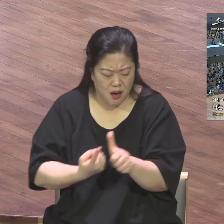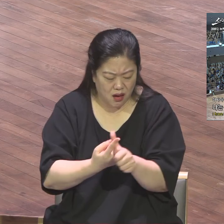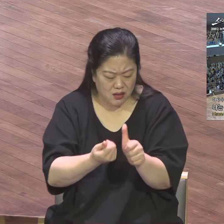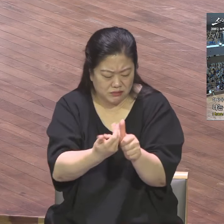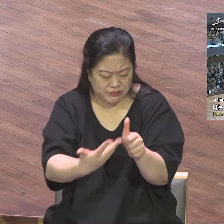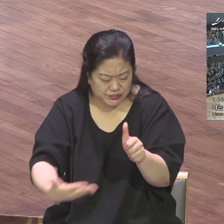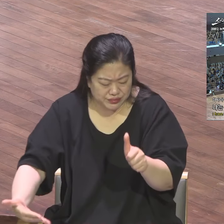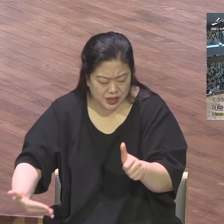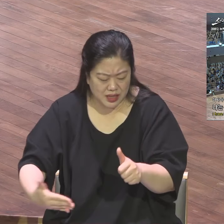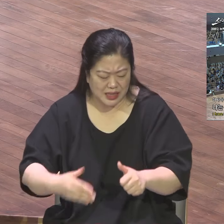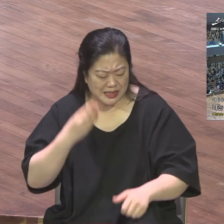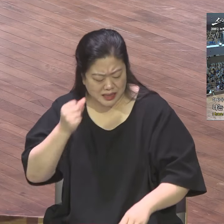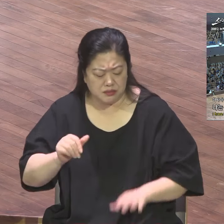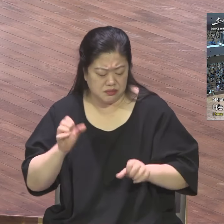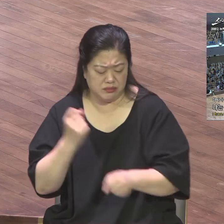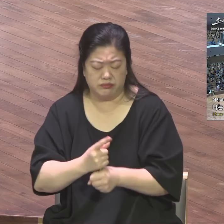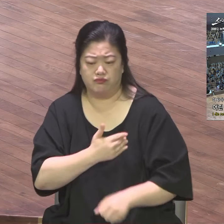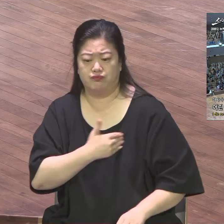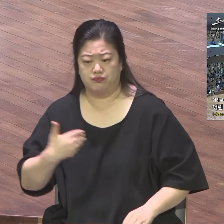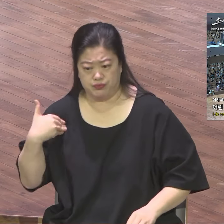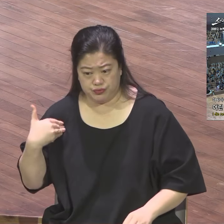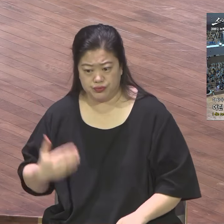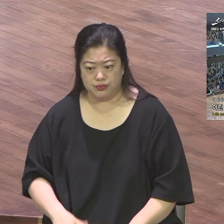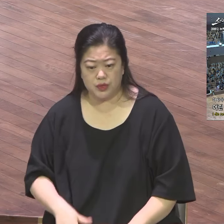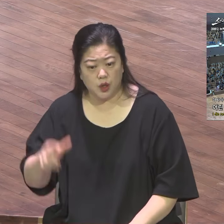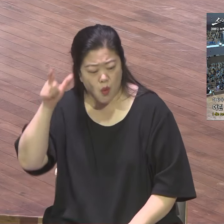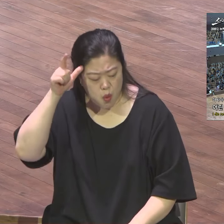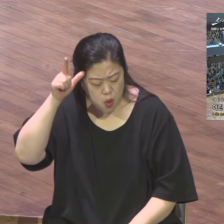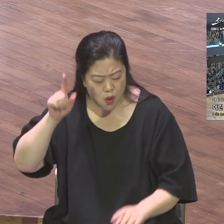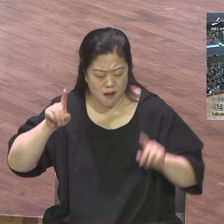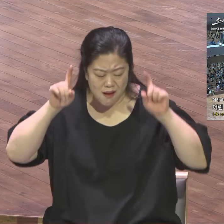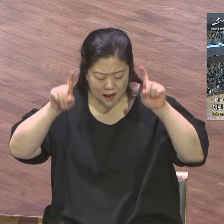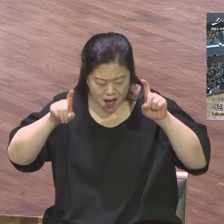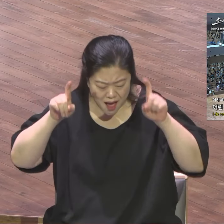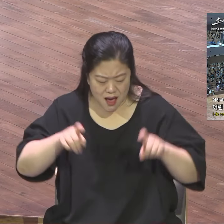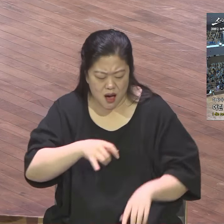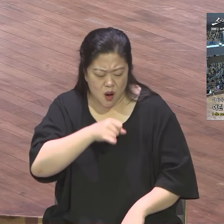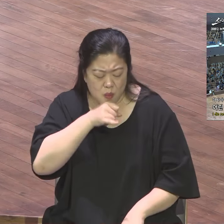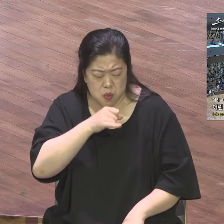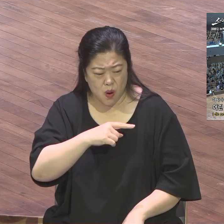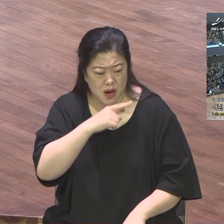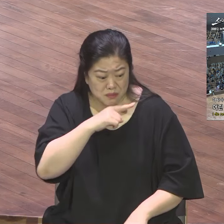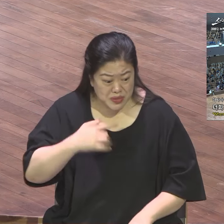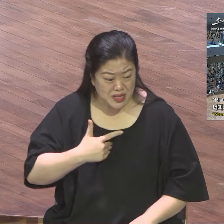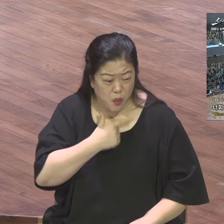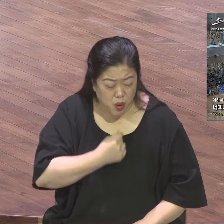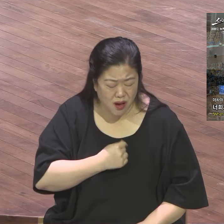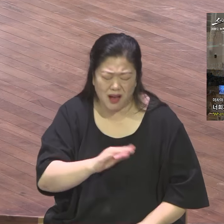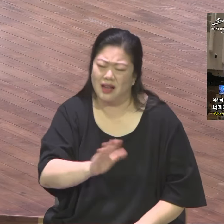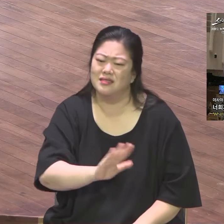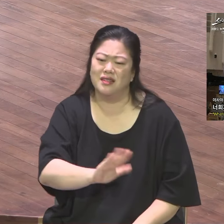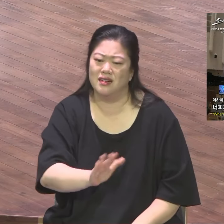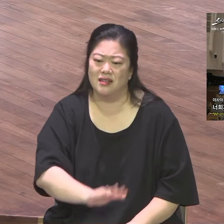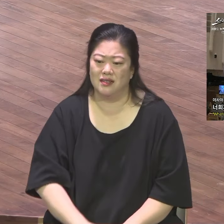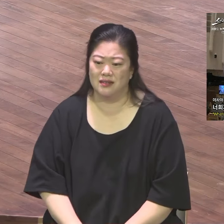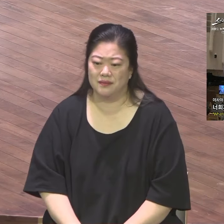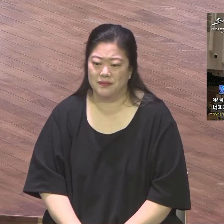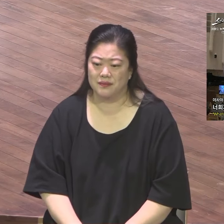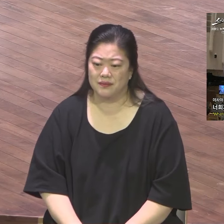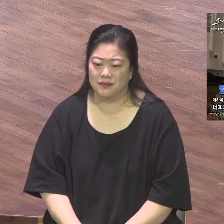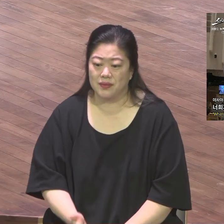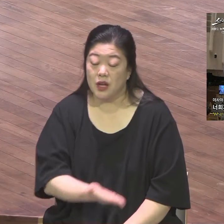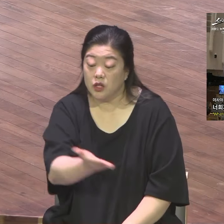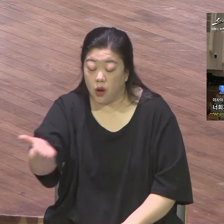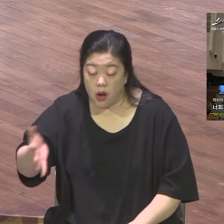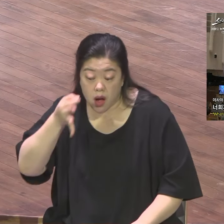짐승의 기름에 배불렀고 나는 수송아지나 어린 양이나 수염소의 피를 기뻐하지 아니하노라. 너희가 내 앞에 보이려